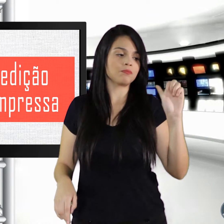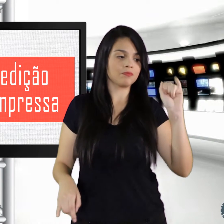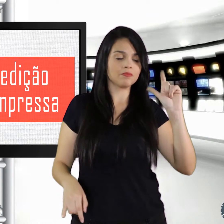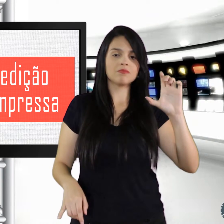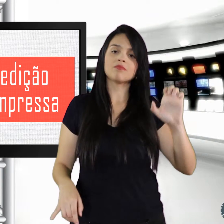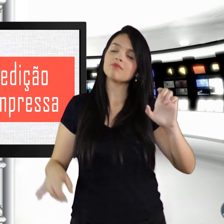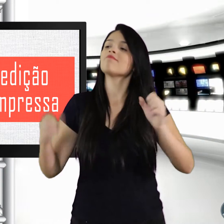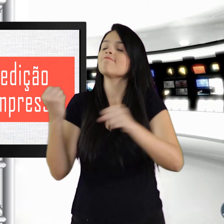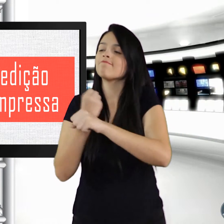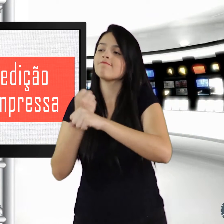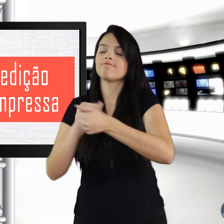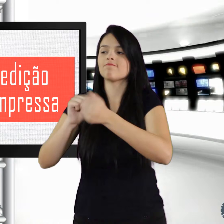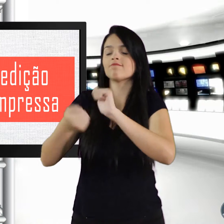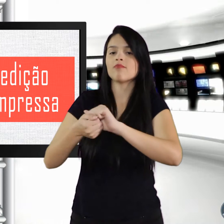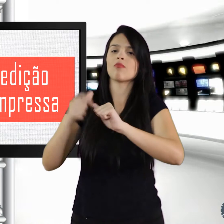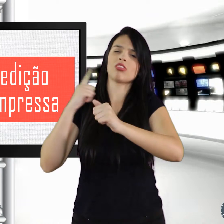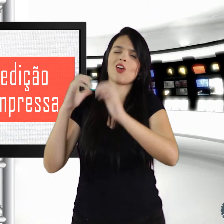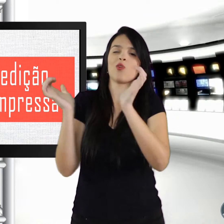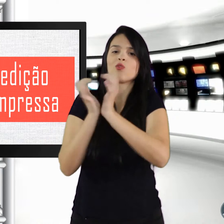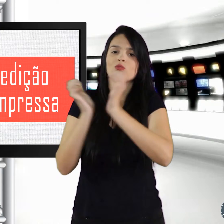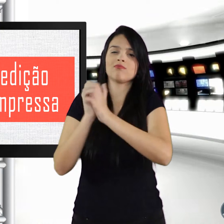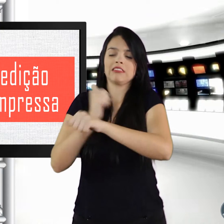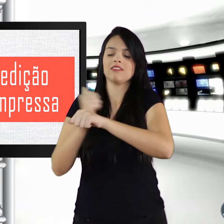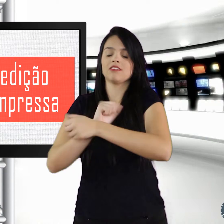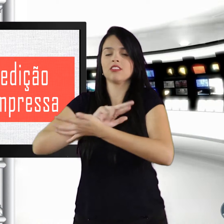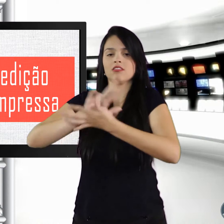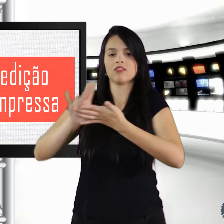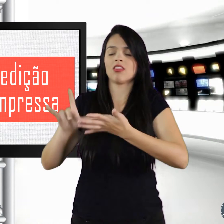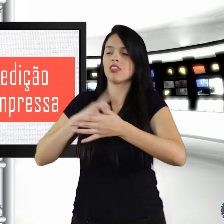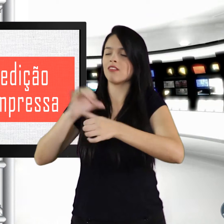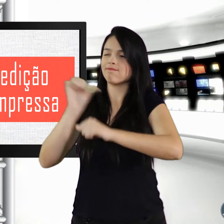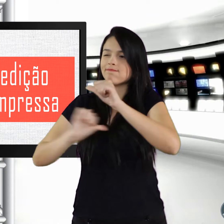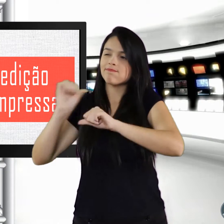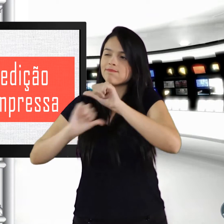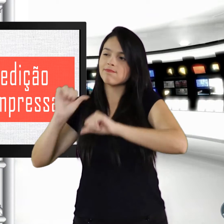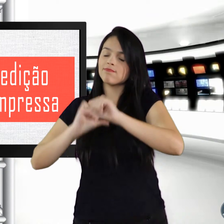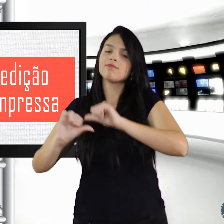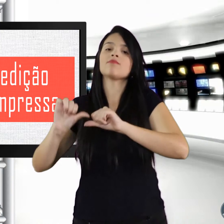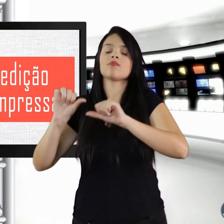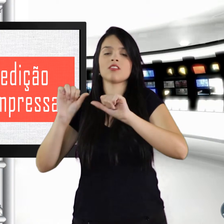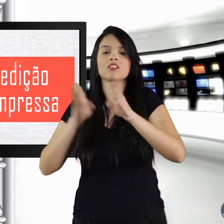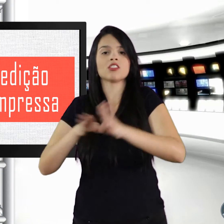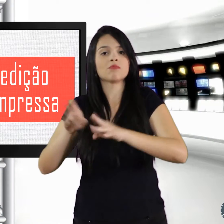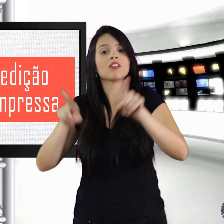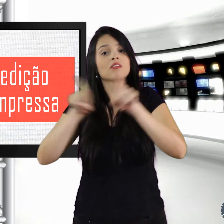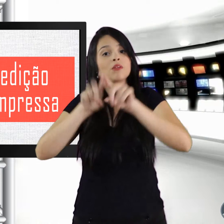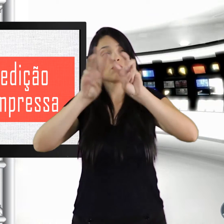Junto com o grupo multidisciplinar, promove a adequação para a acessibilidade do Museu do Amanhã,